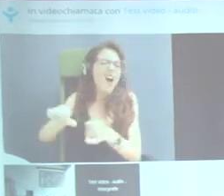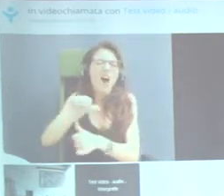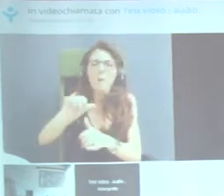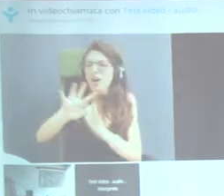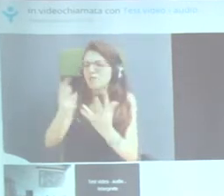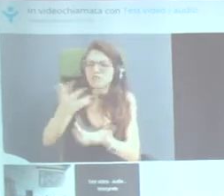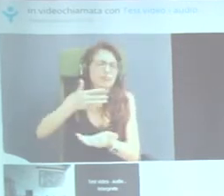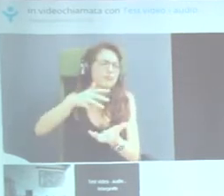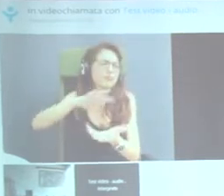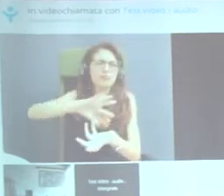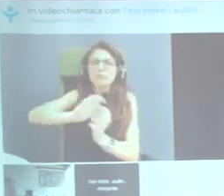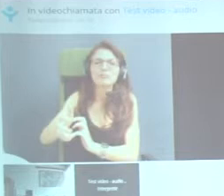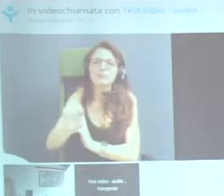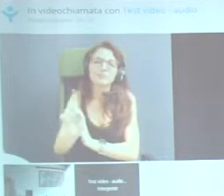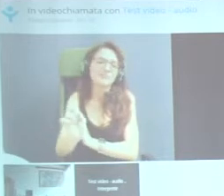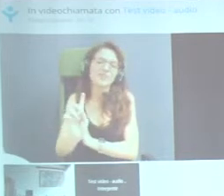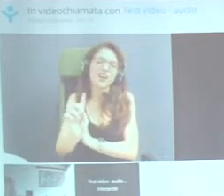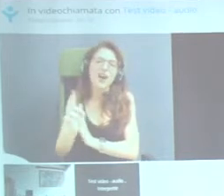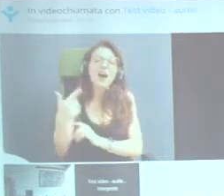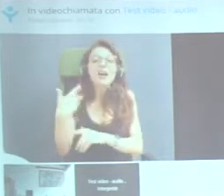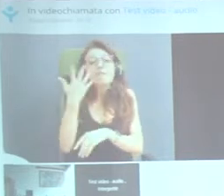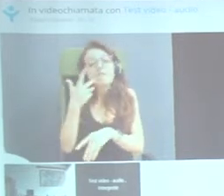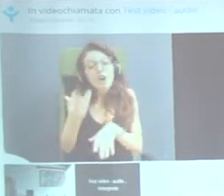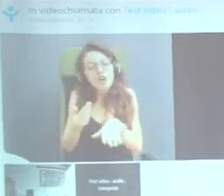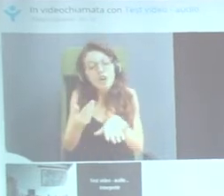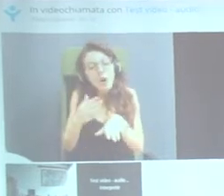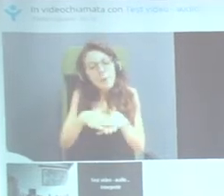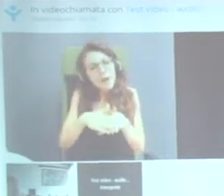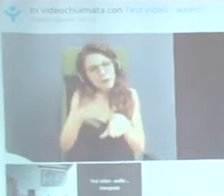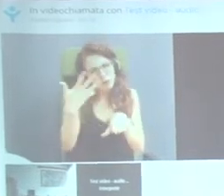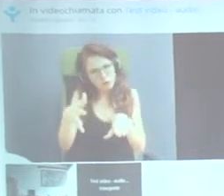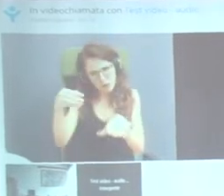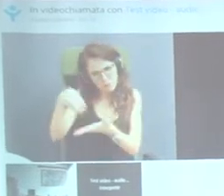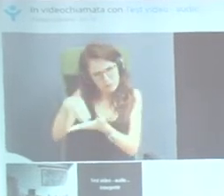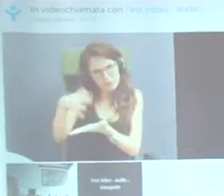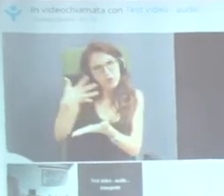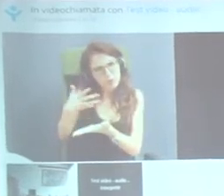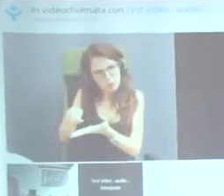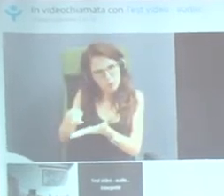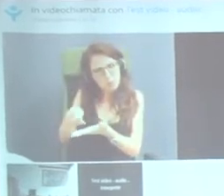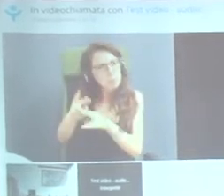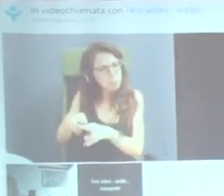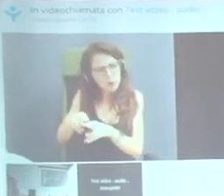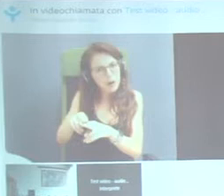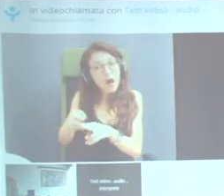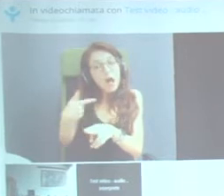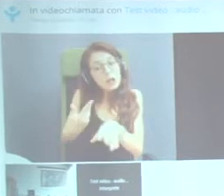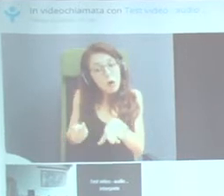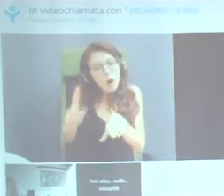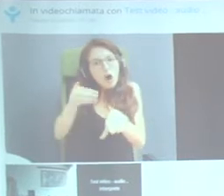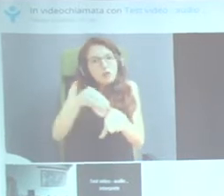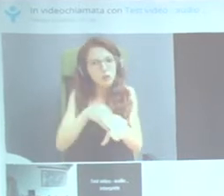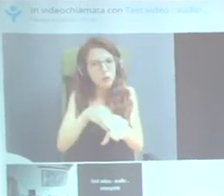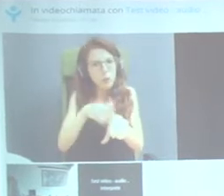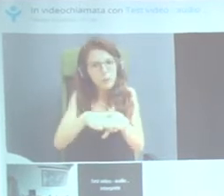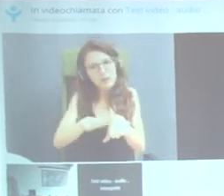aggiungere un metodo a quello che c'è già. Molto spesso io durante la ricerca ho fatto